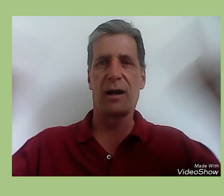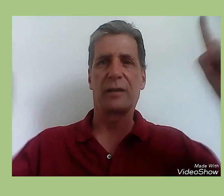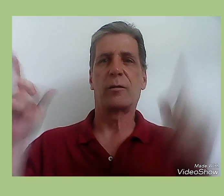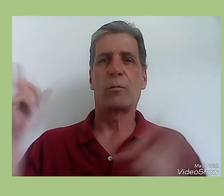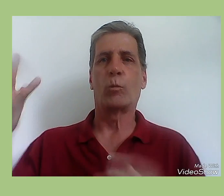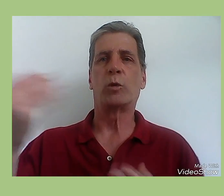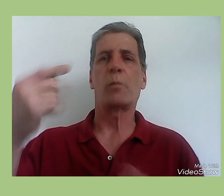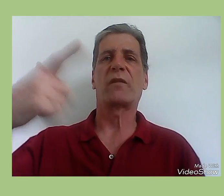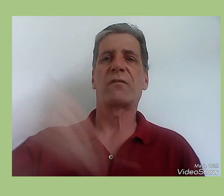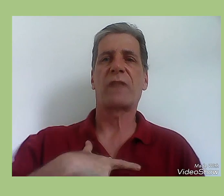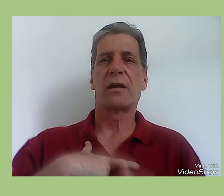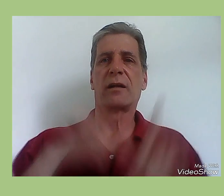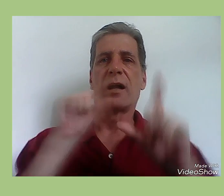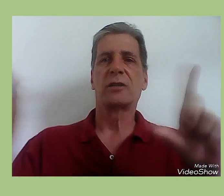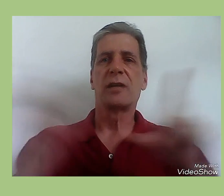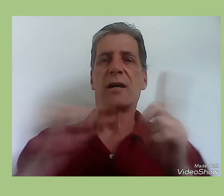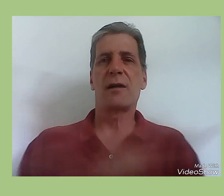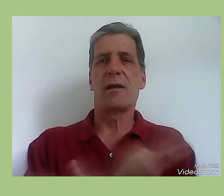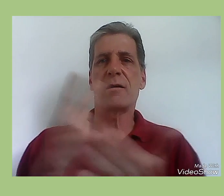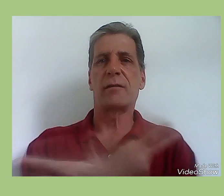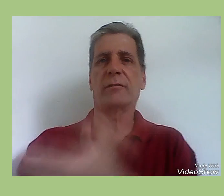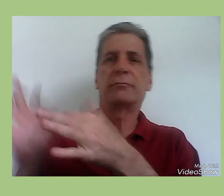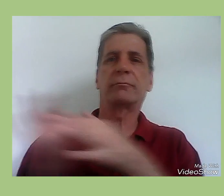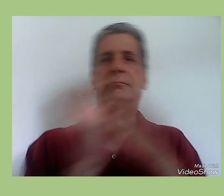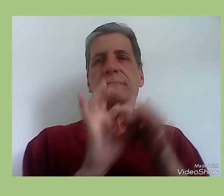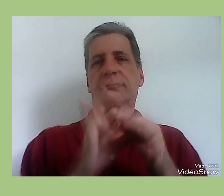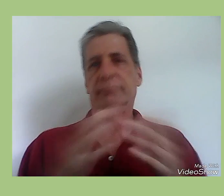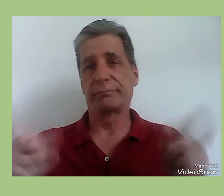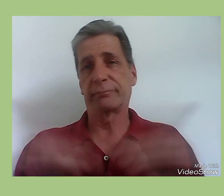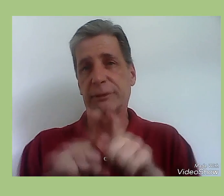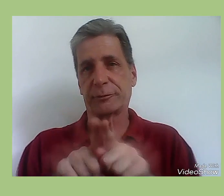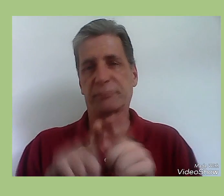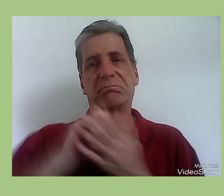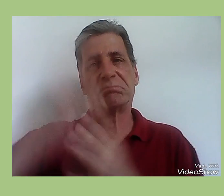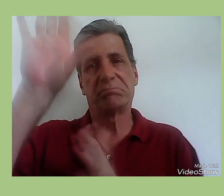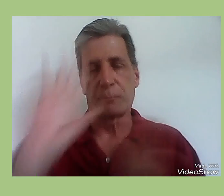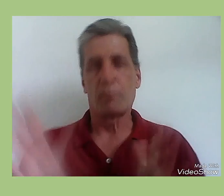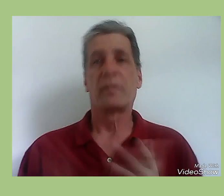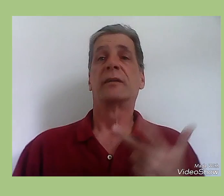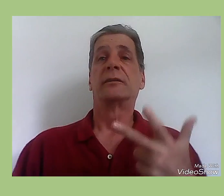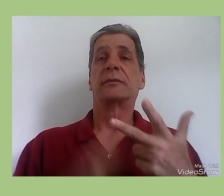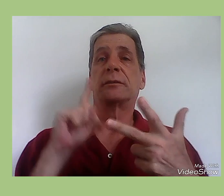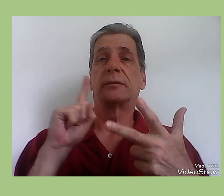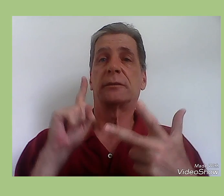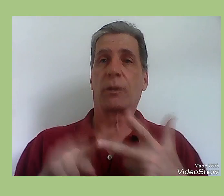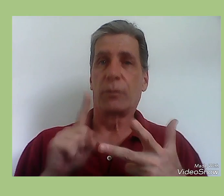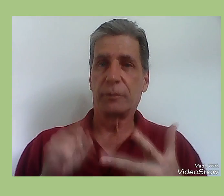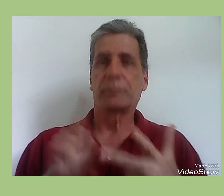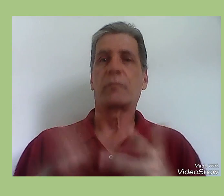para dizer assim um problema maior do partido ao governo. E agora, voltando, a gente for dar uma olhada em todo esse processo